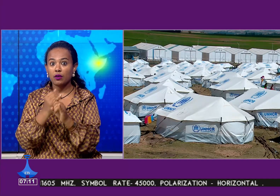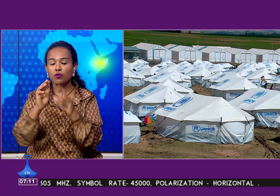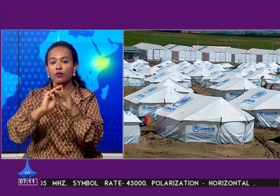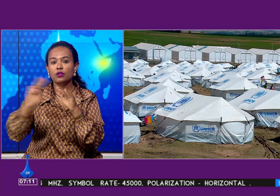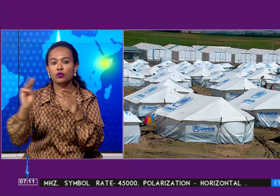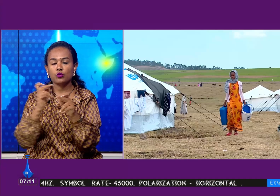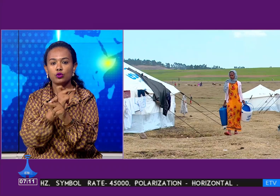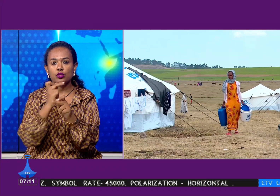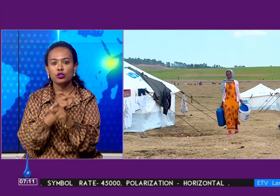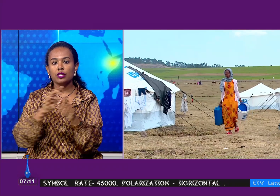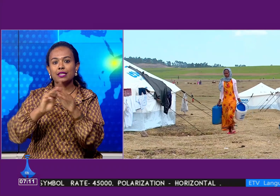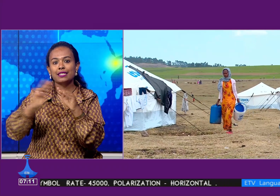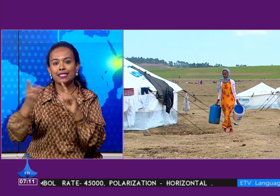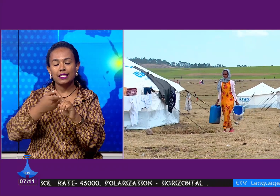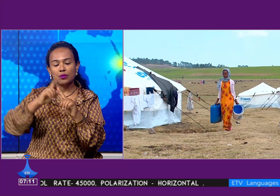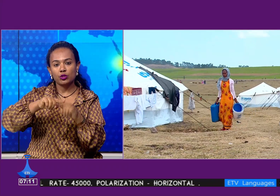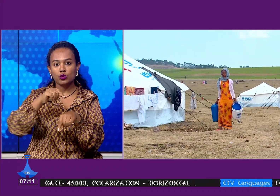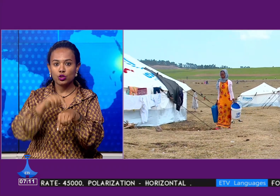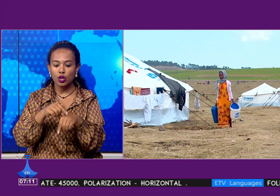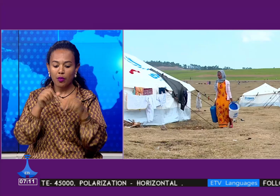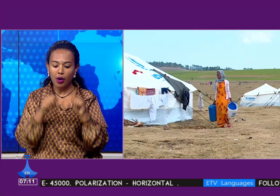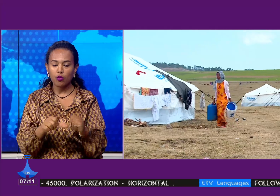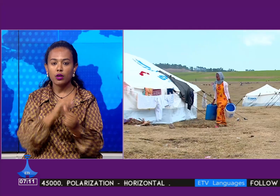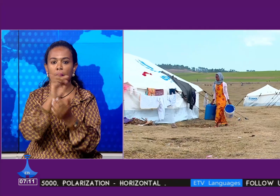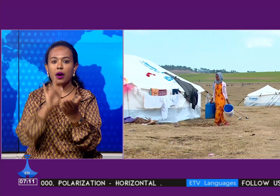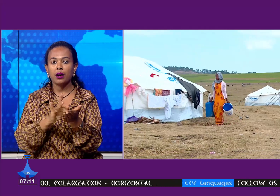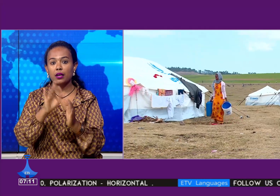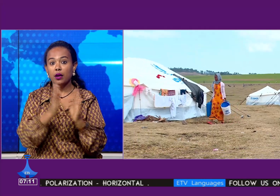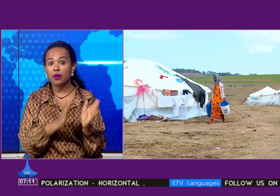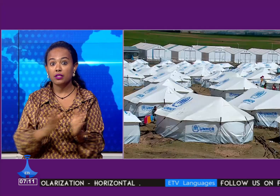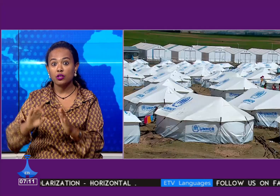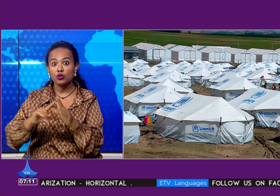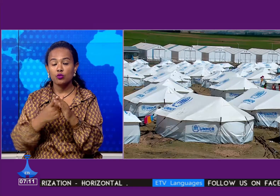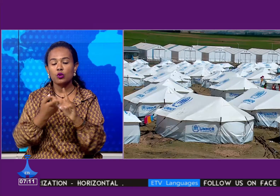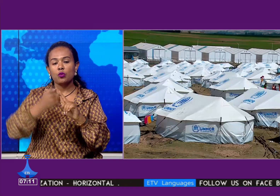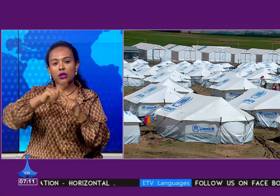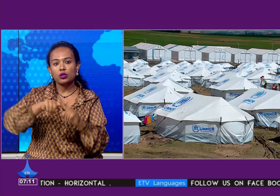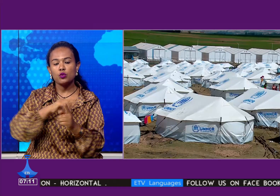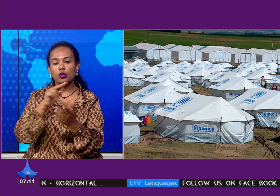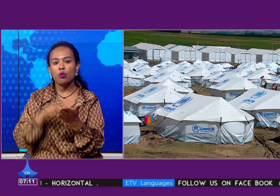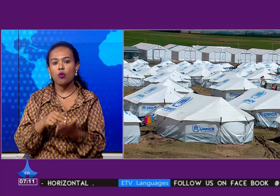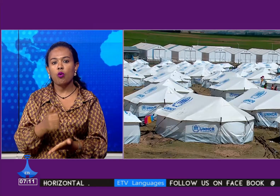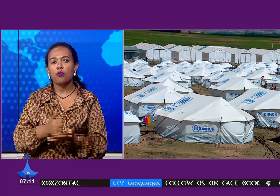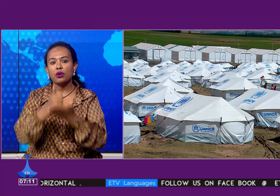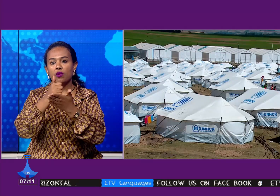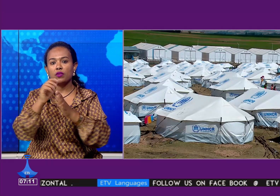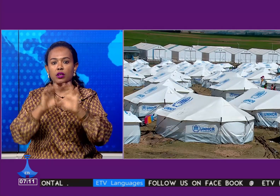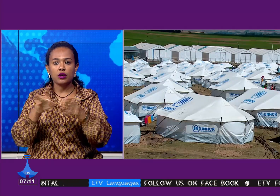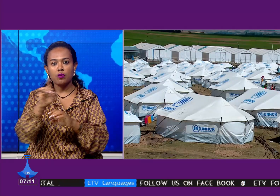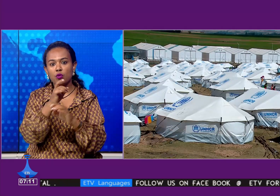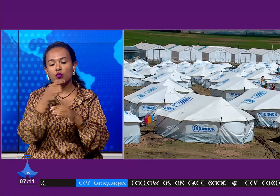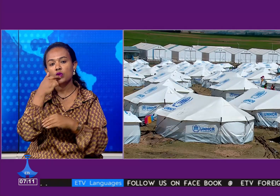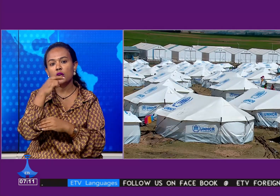ድርጅት ለስደት ተመላሾች ጊዜያዊ የማቆያ ማዕከል ከማዘጋጀት ጀምሮ መልሶ ለማቋቋም ድጋፍ እያደረገ መሆኑን